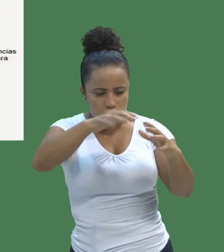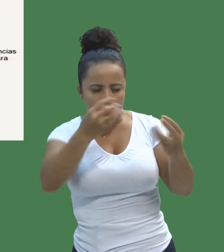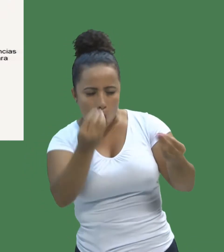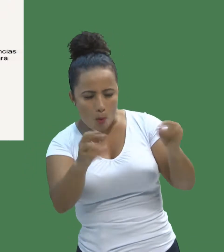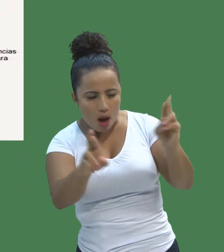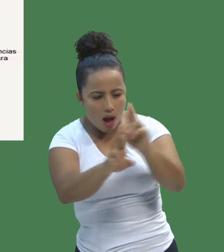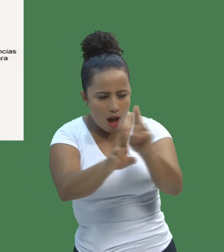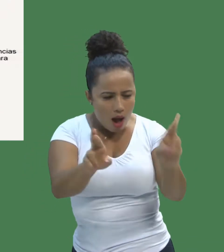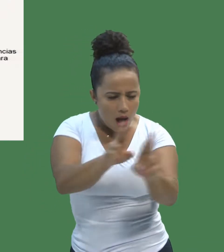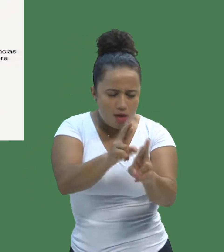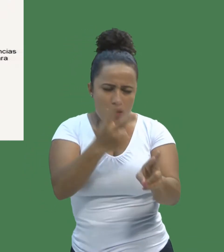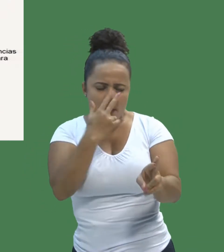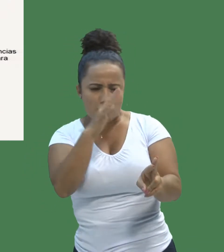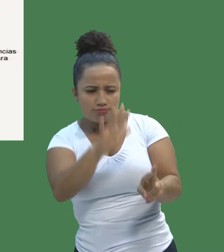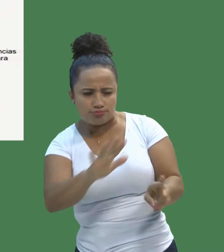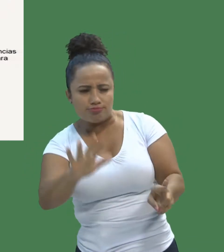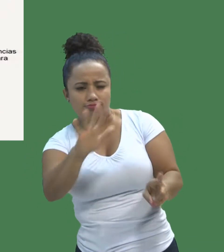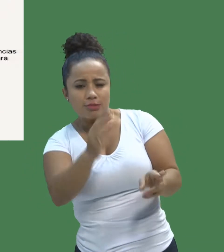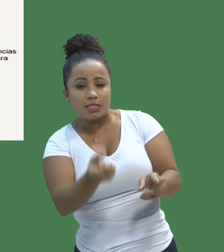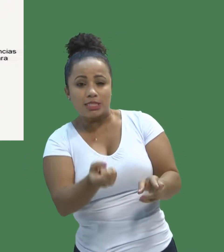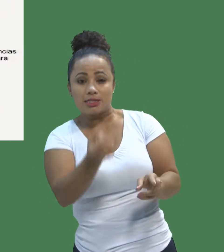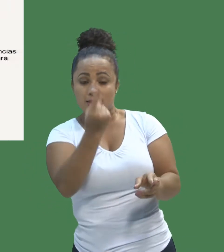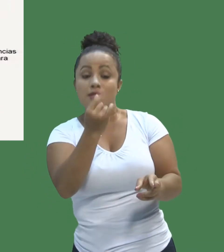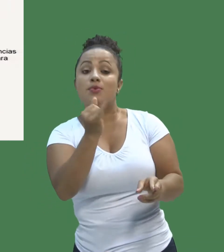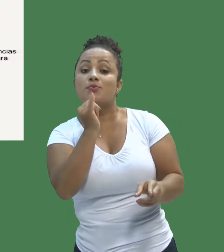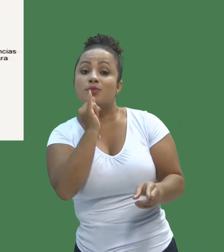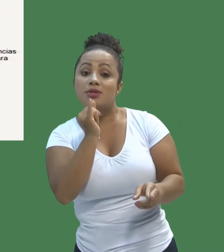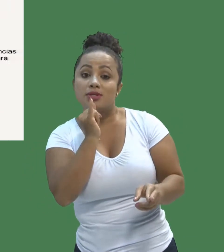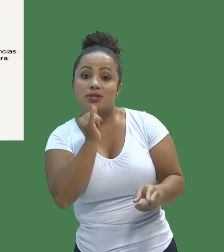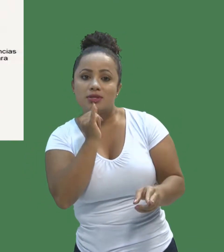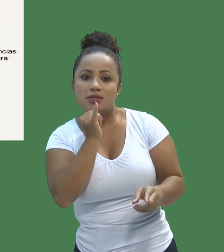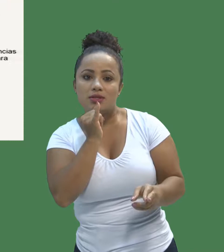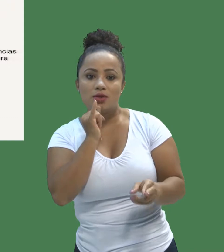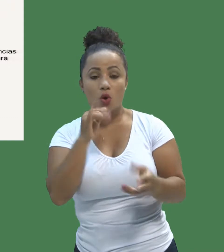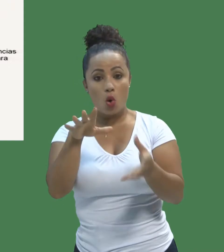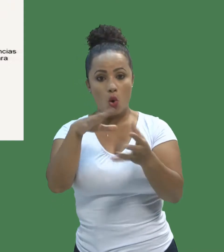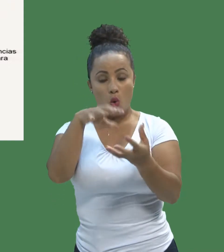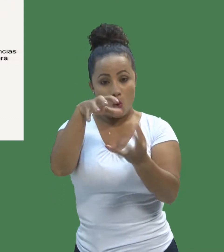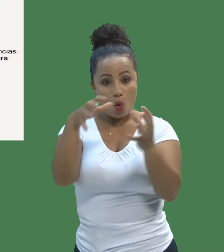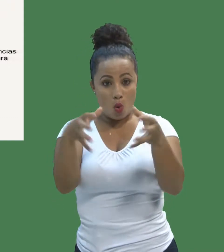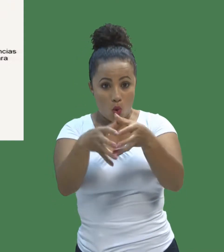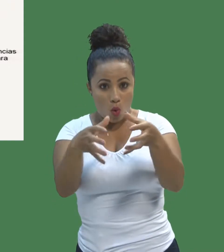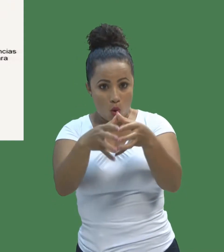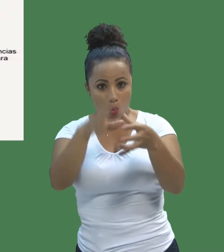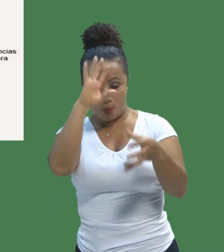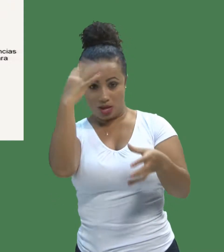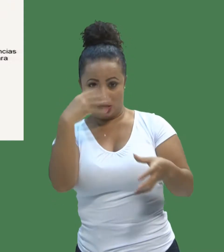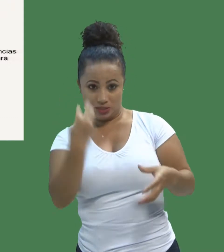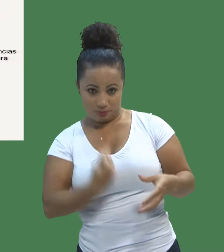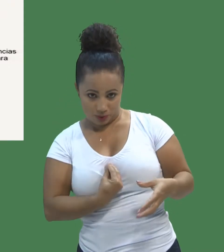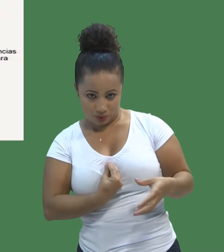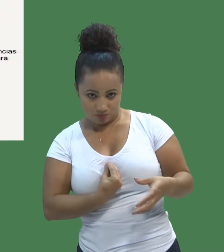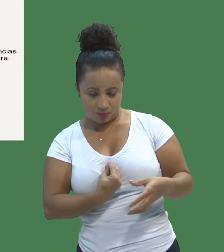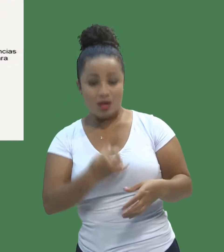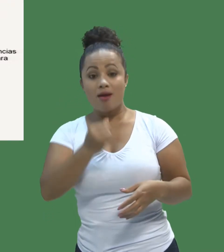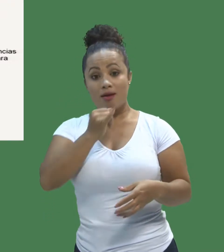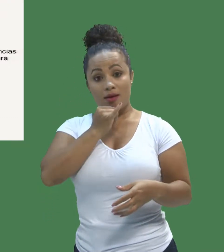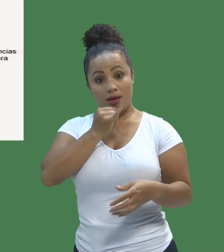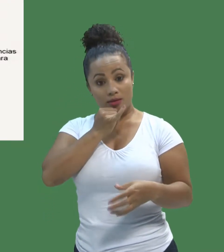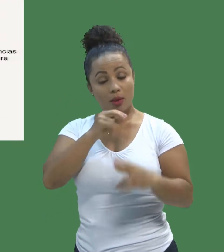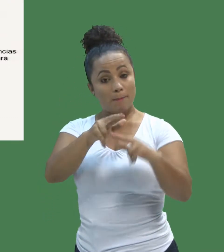espíritos. Como exemplo disso, a sociedade passa a viver um mundo que é mágico, inaugura a era